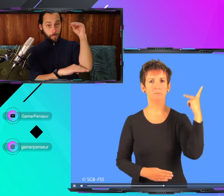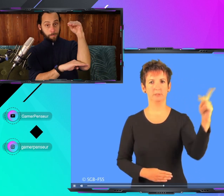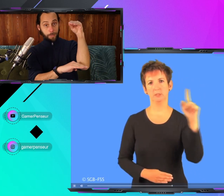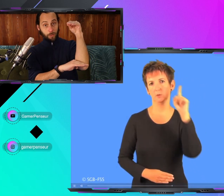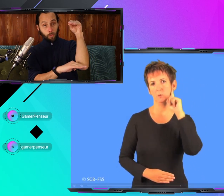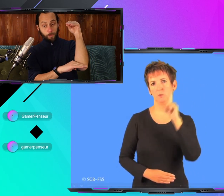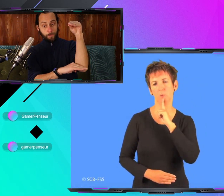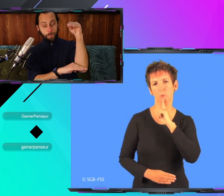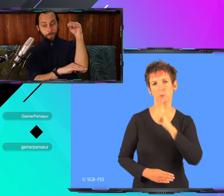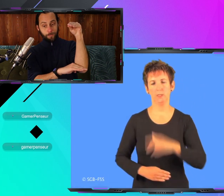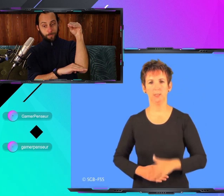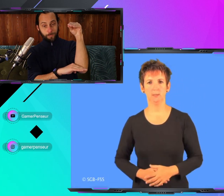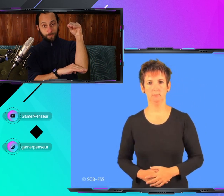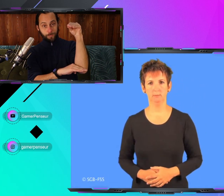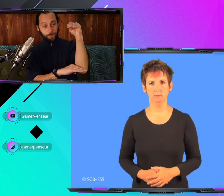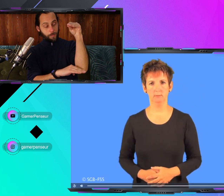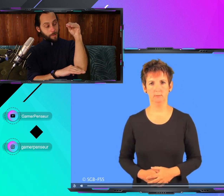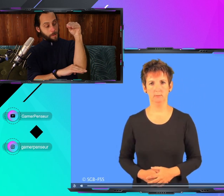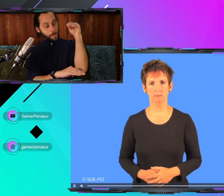Ok, patron.